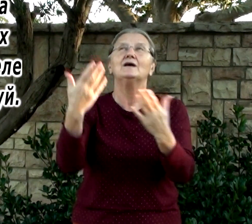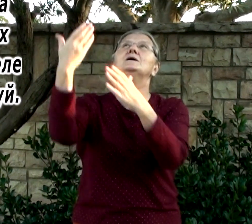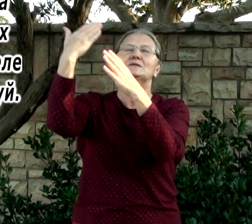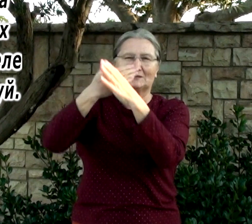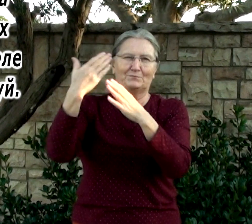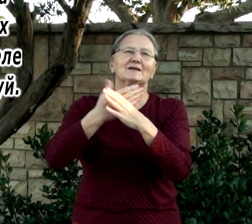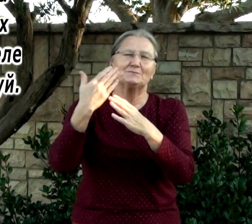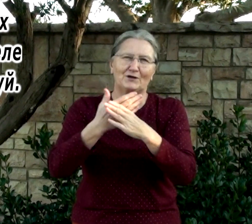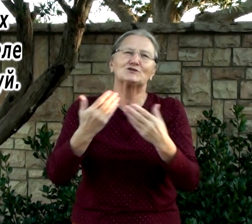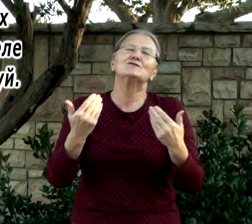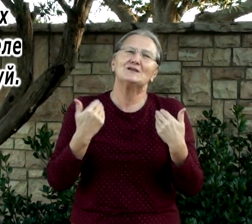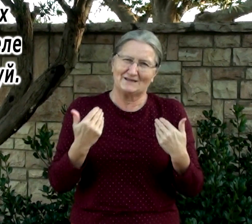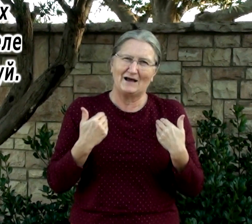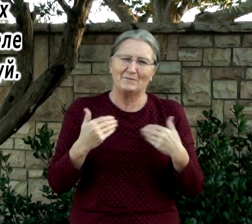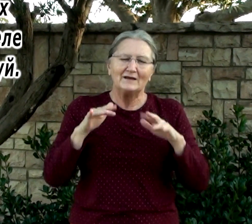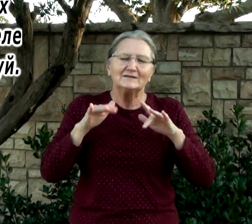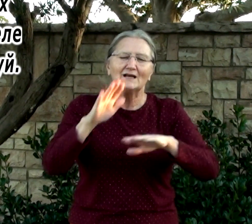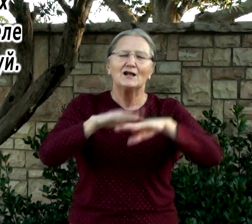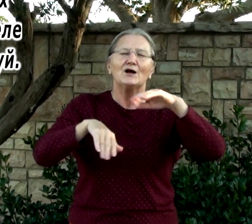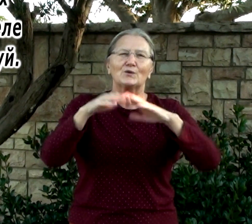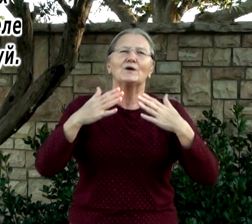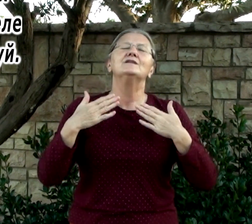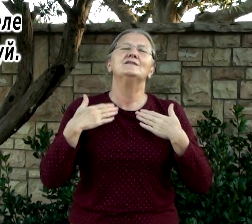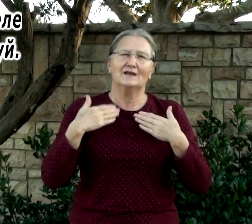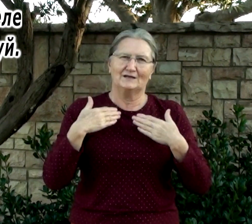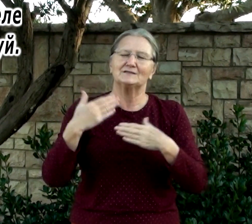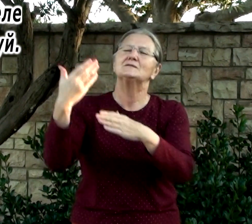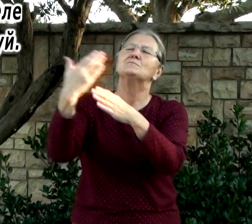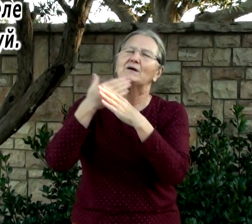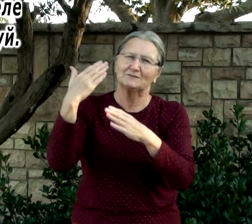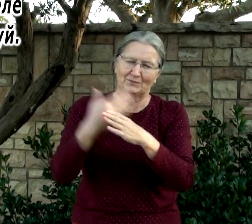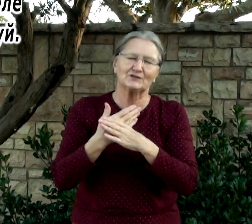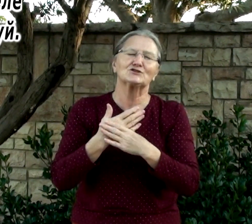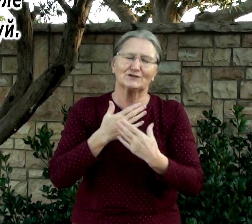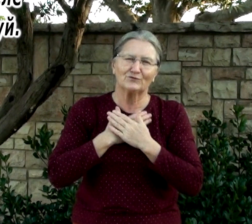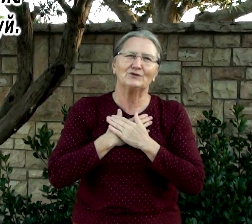споспешествуй нам, в деле рук наших споспешествуй.